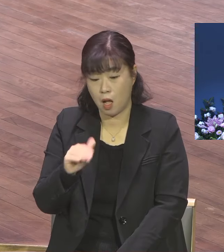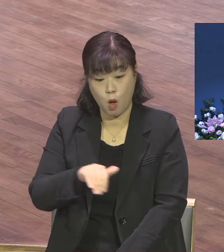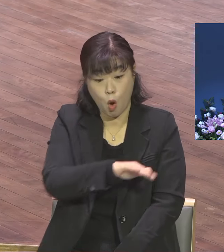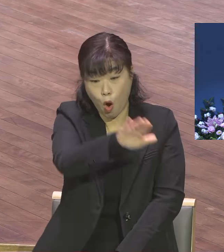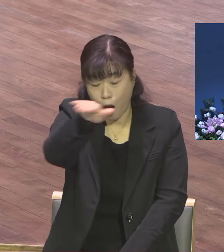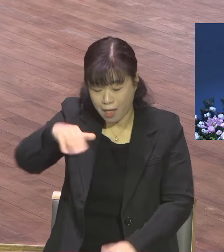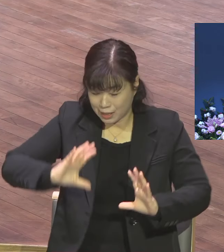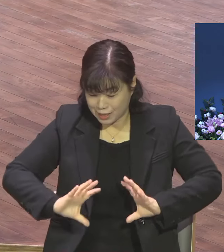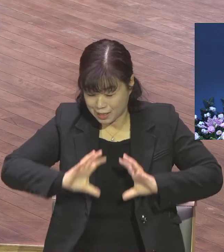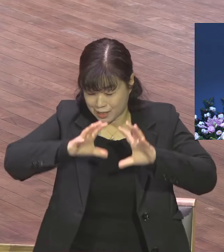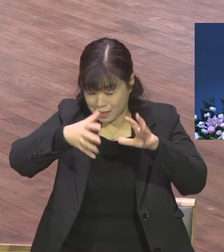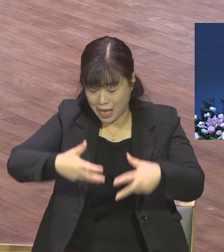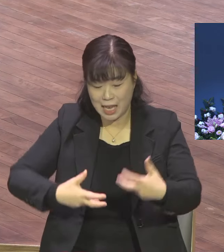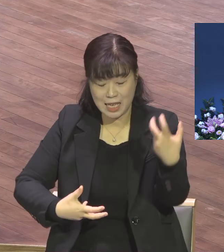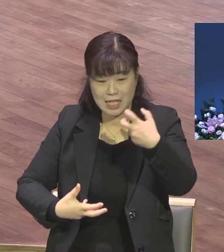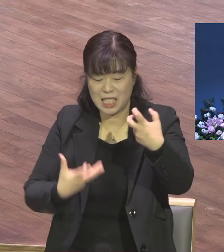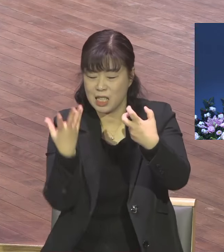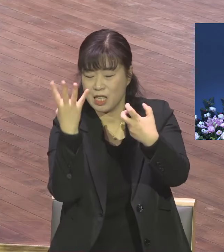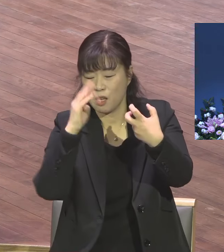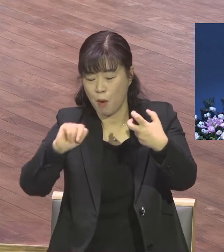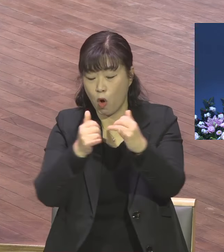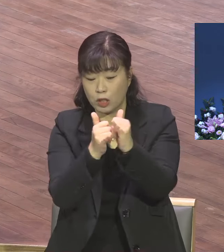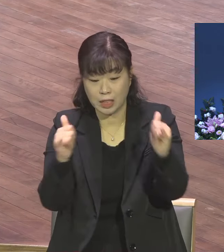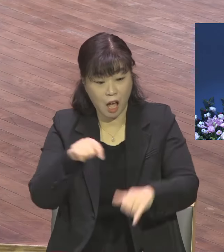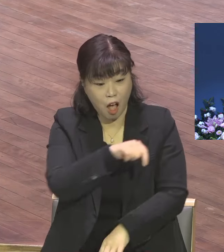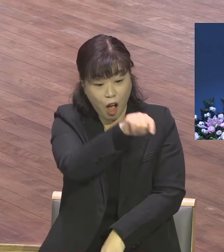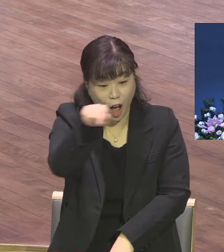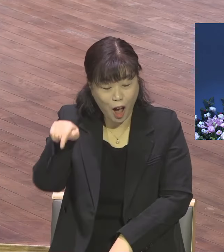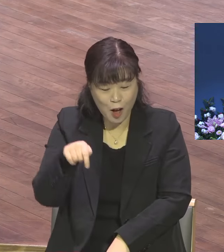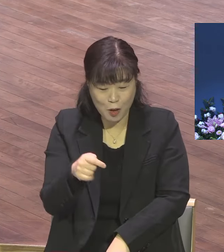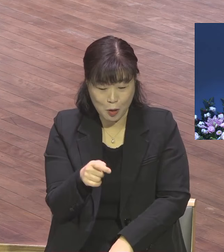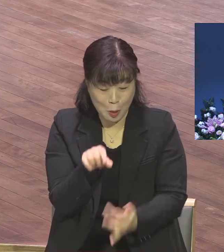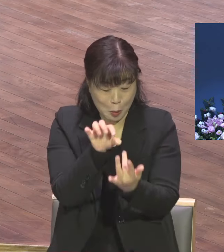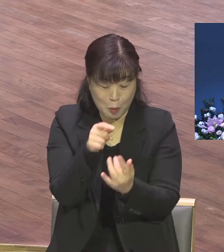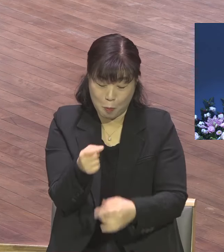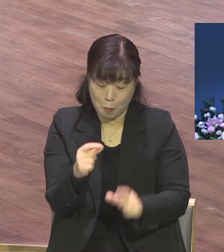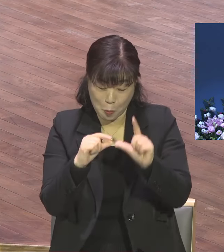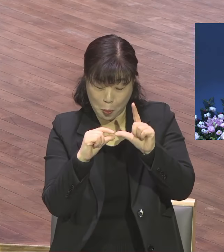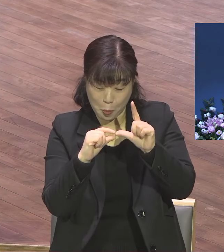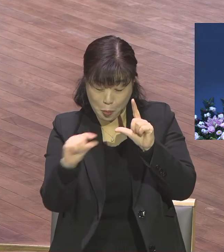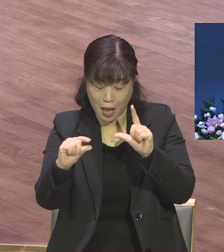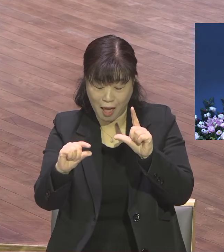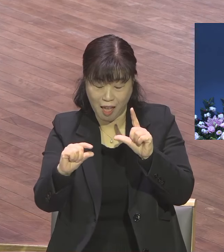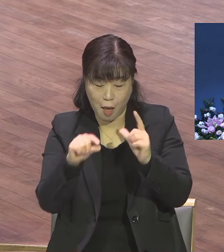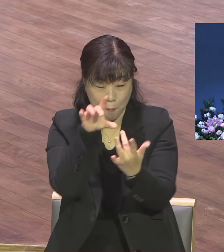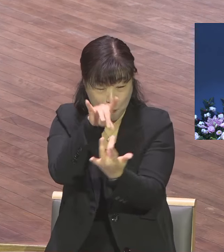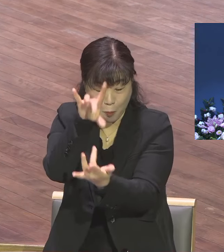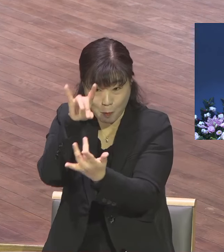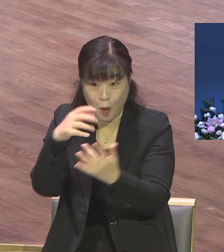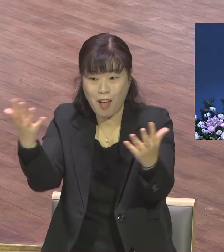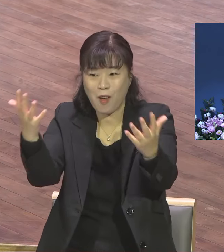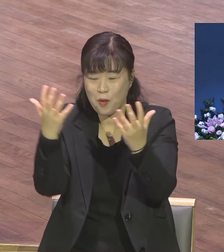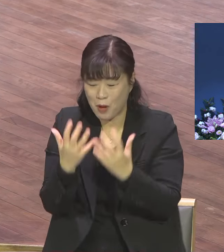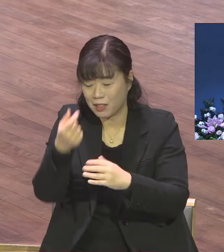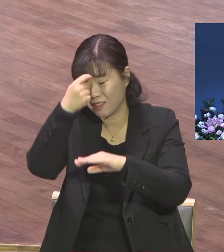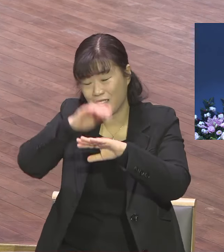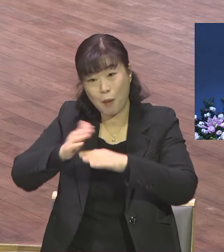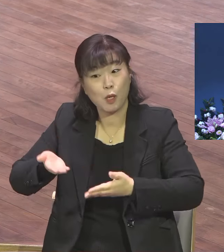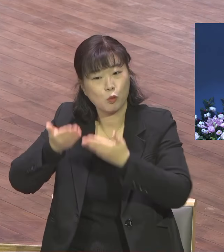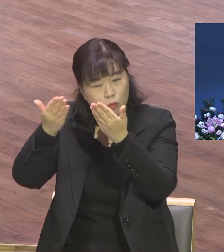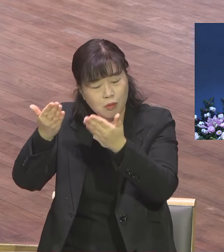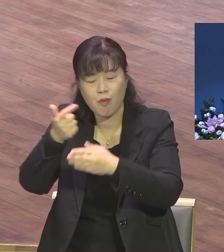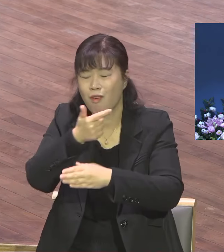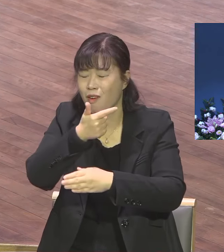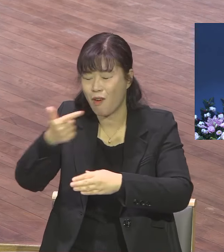이 속에 예배한다. 여러분이야말로 최고의 축복받은 분들이다. 성령이